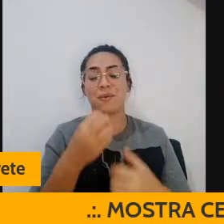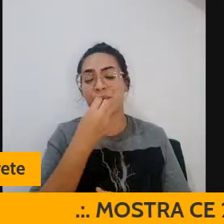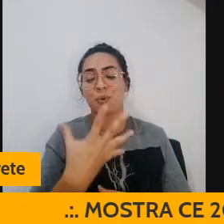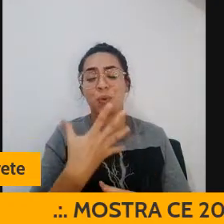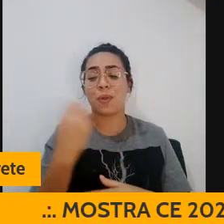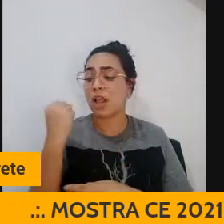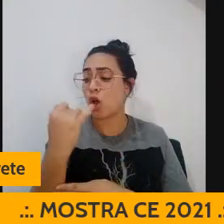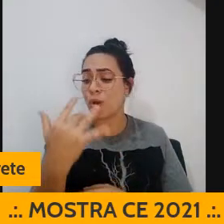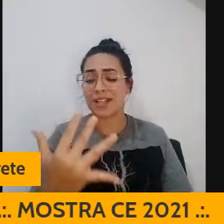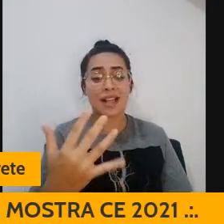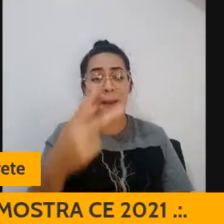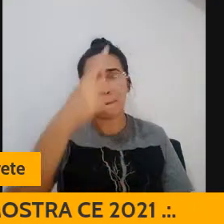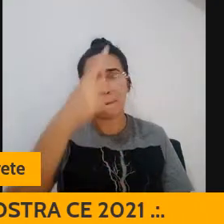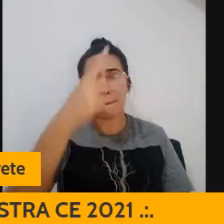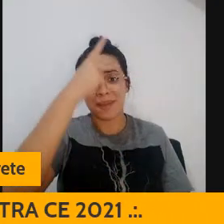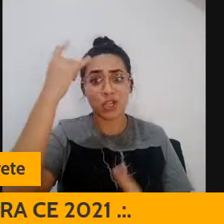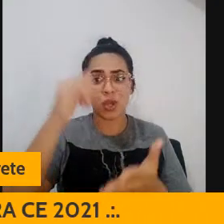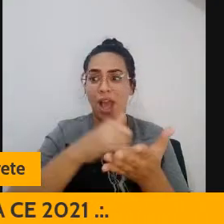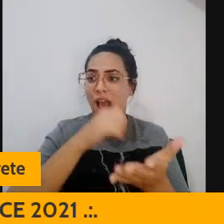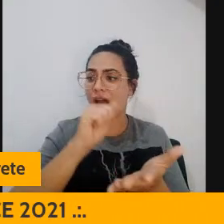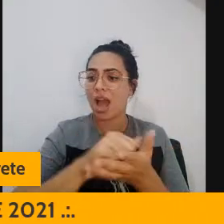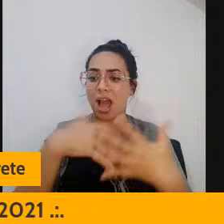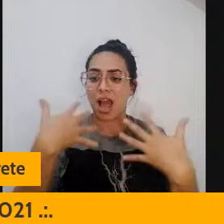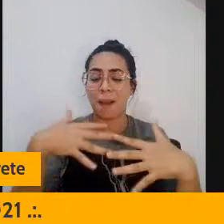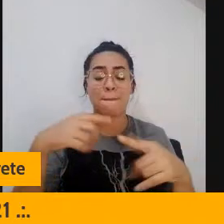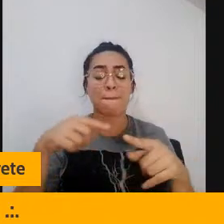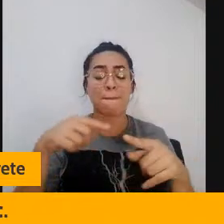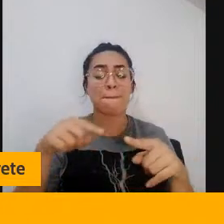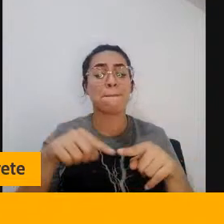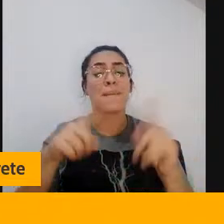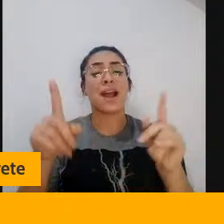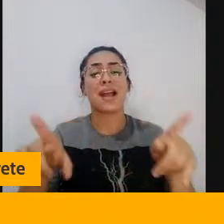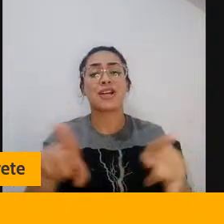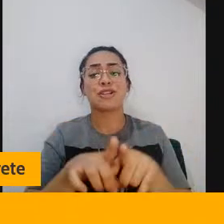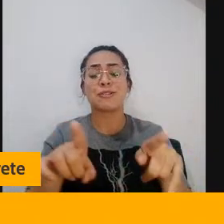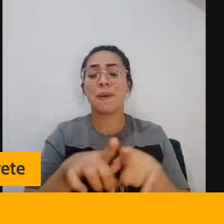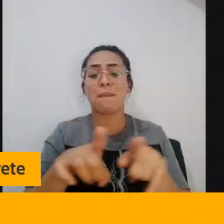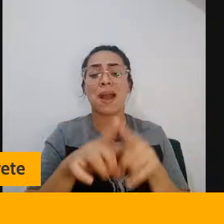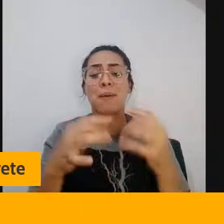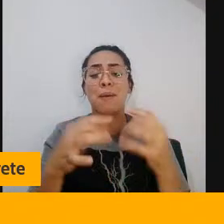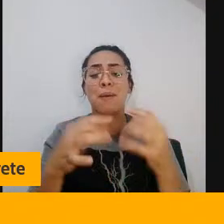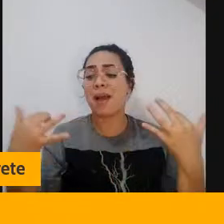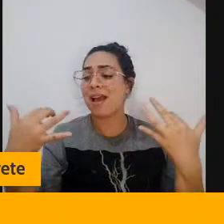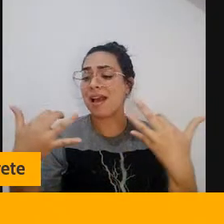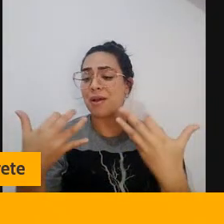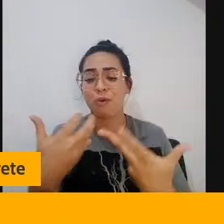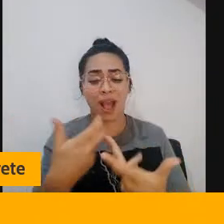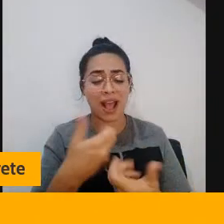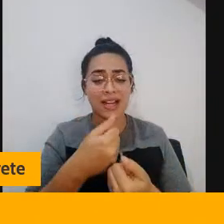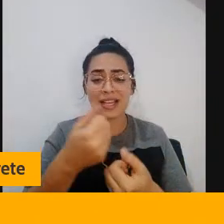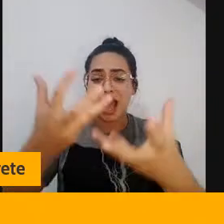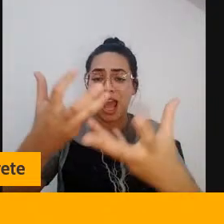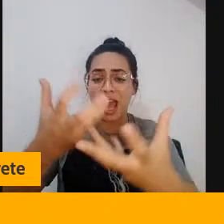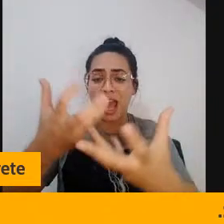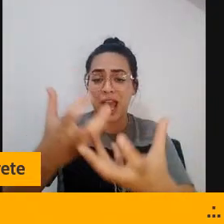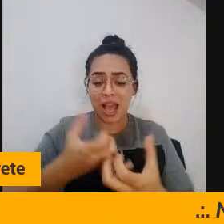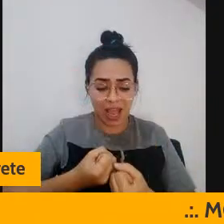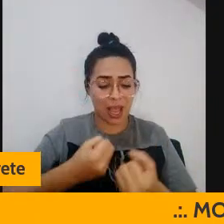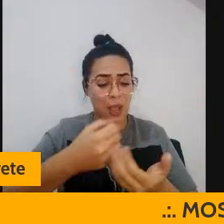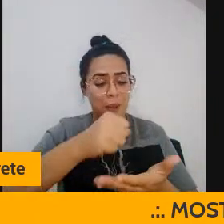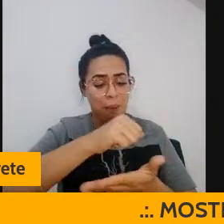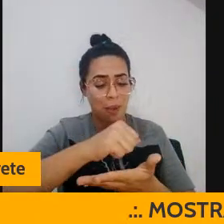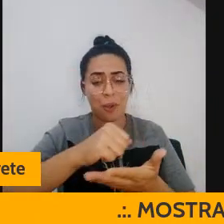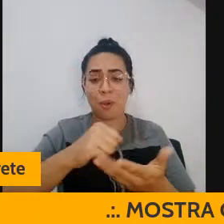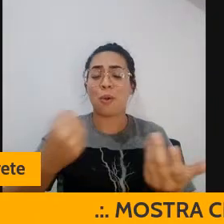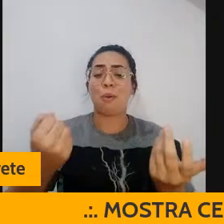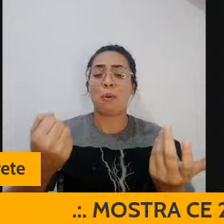de pessoas inscritas, mas, sobretudo, pela qualidade dos trabalhos apresentados. Né? Então,